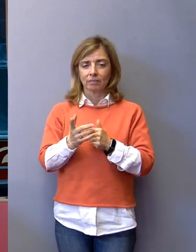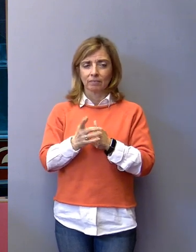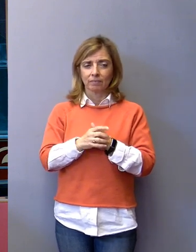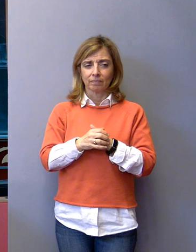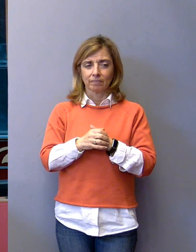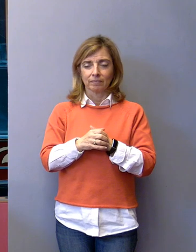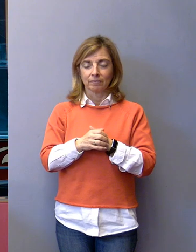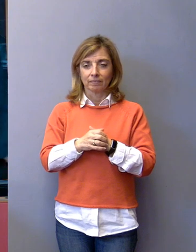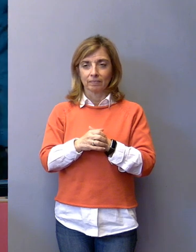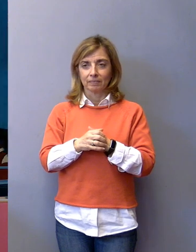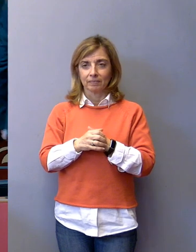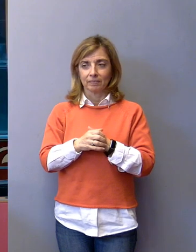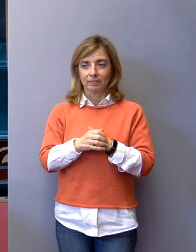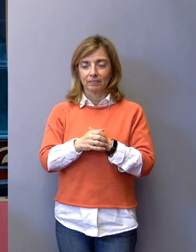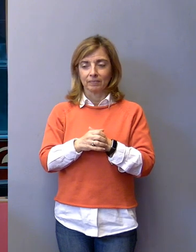allora